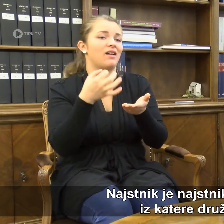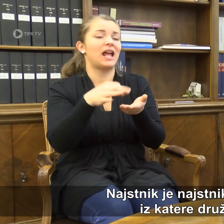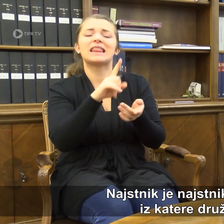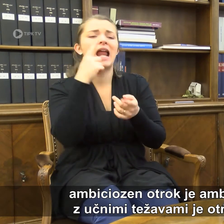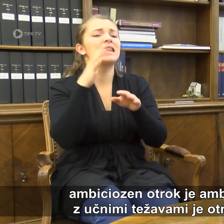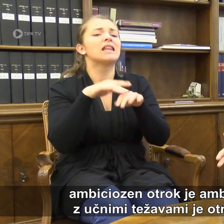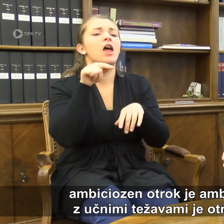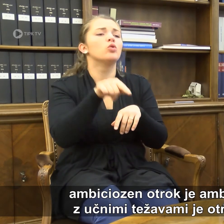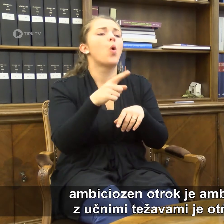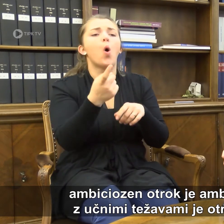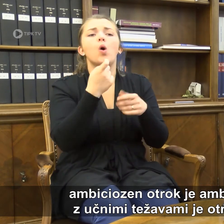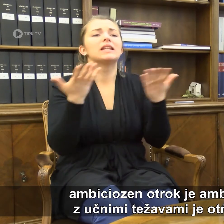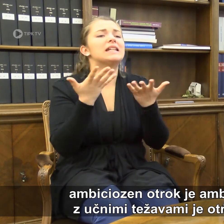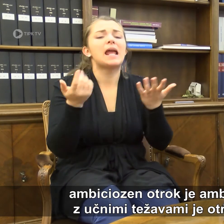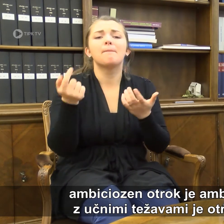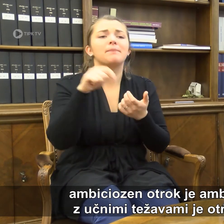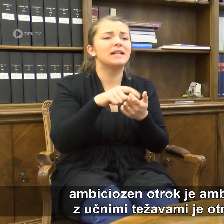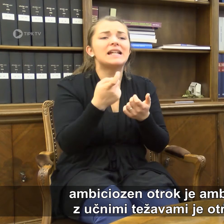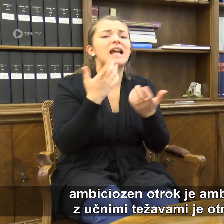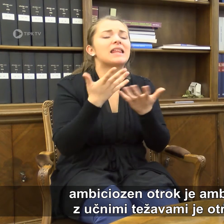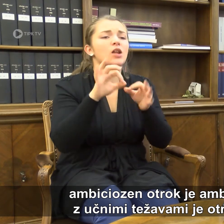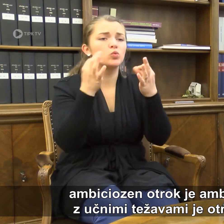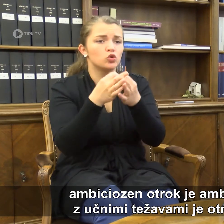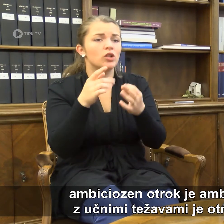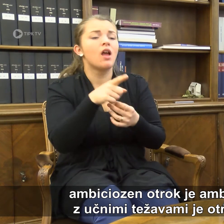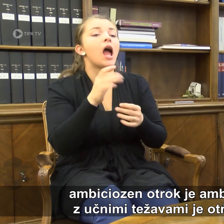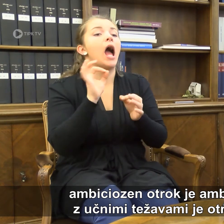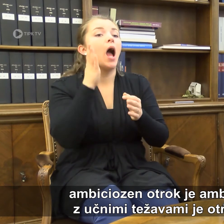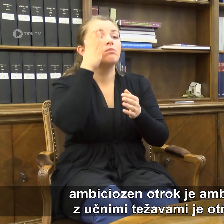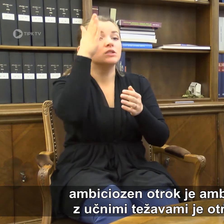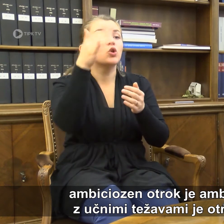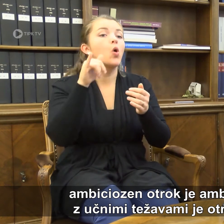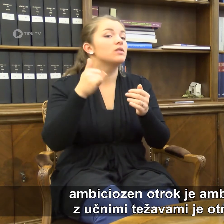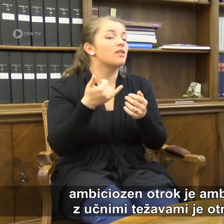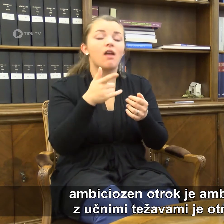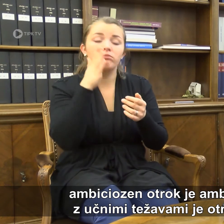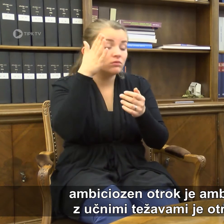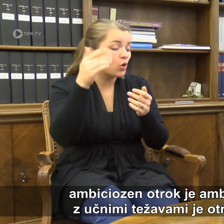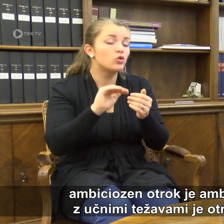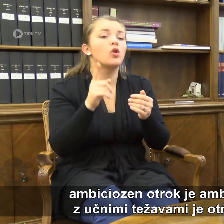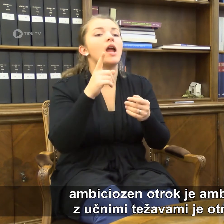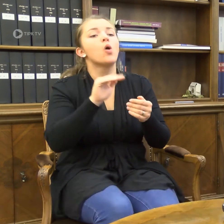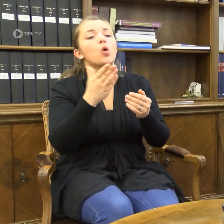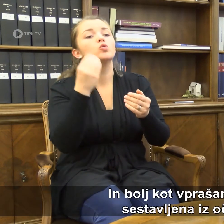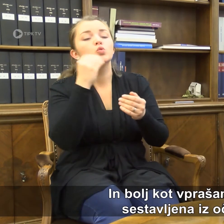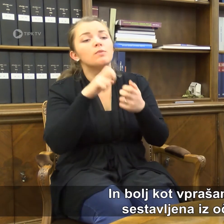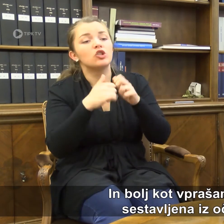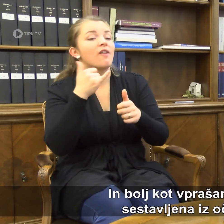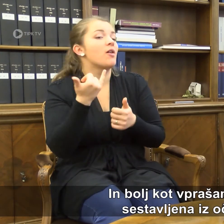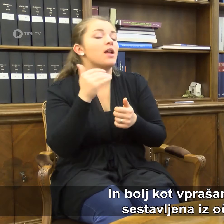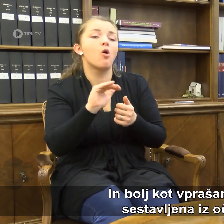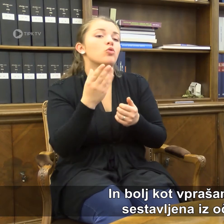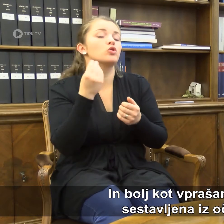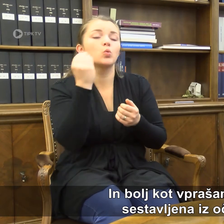otrok je ambiciozen otrok in otrok z učnimi težavami je otrok z učnimi težavami. In bolj kot vprašanje, ali